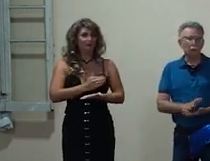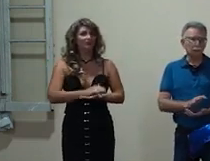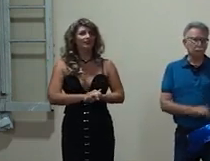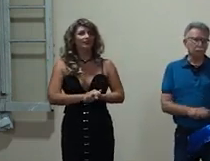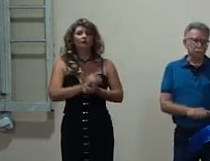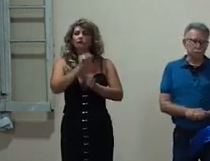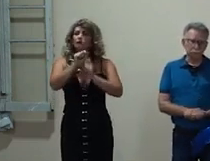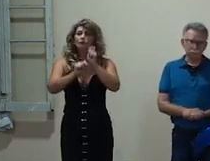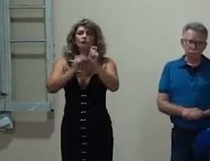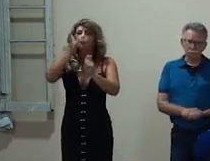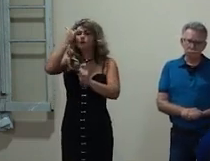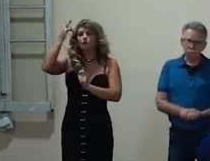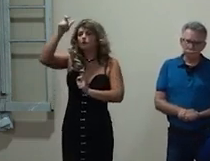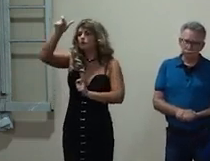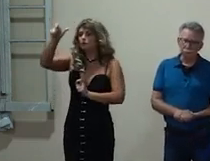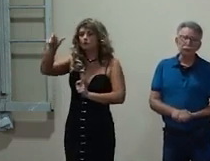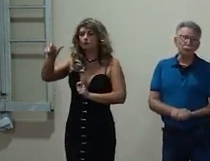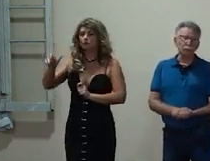alguém